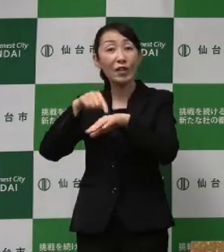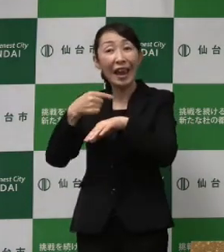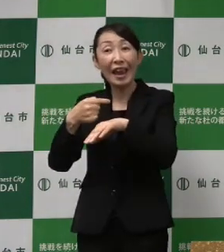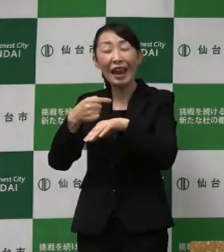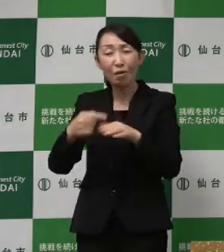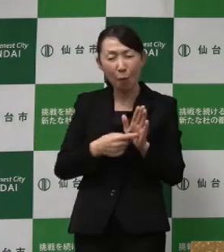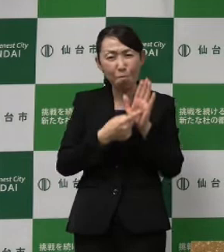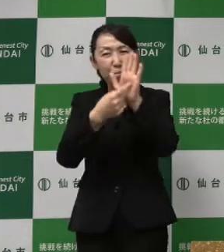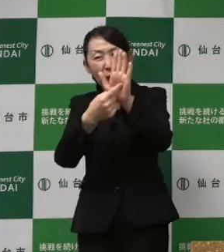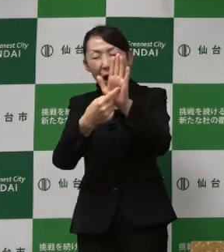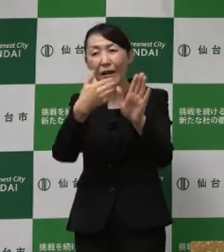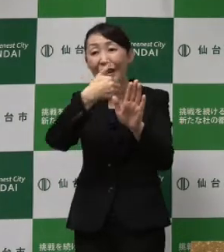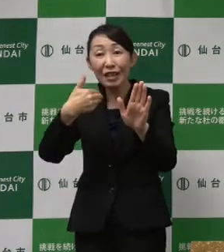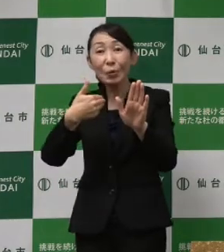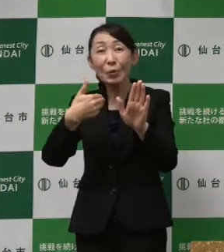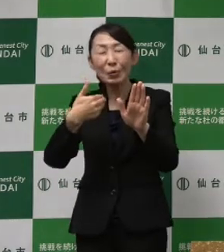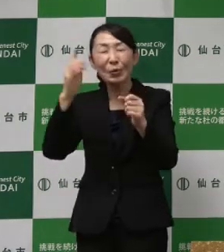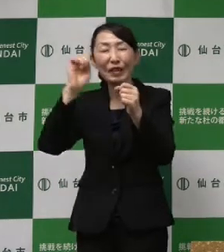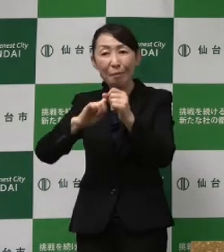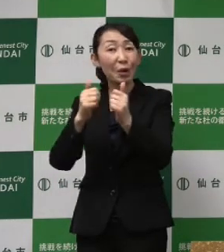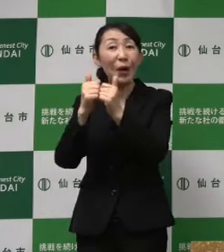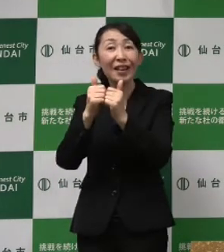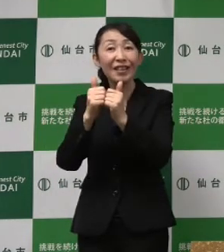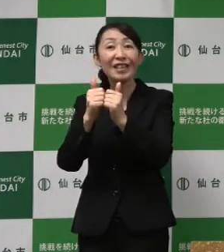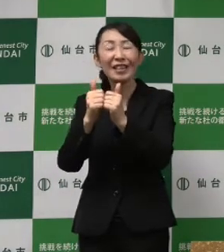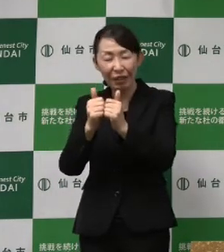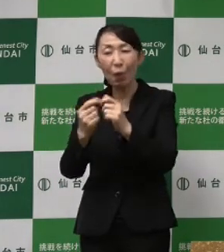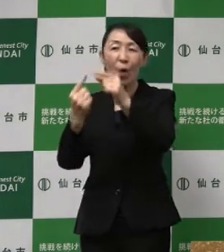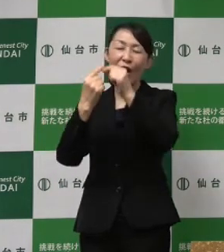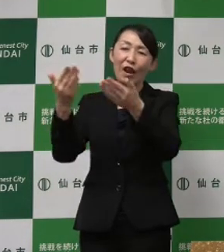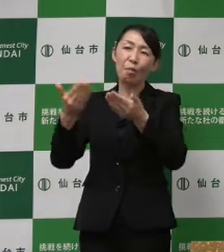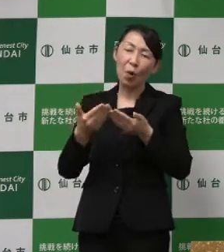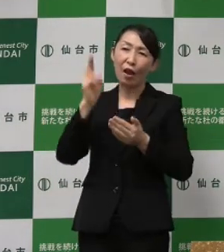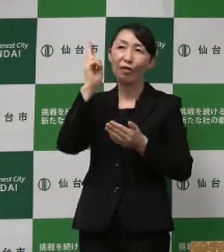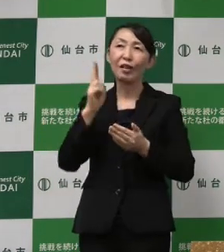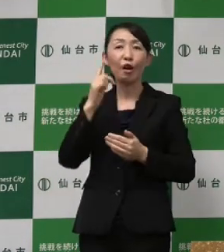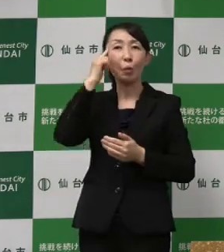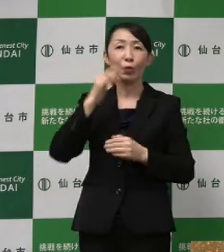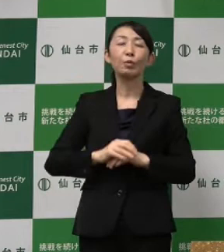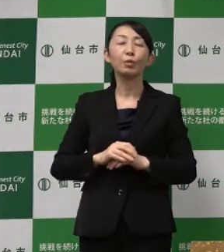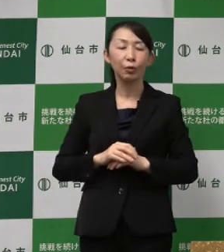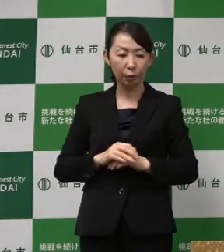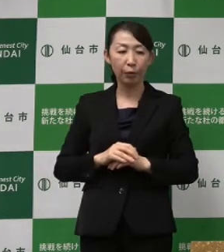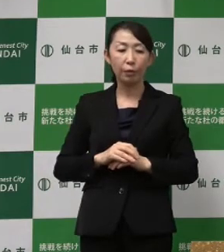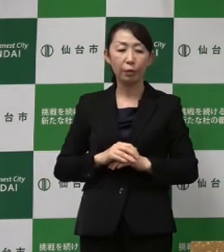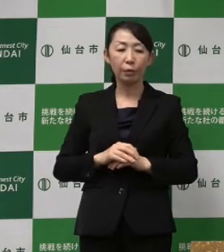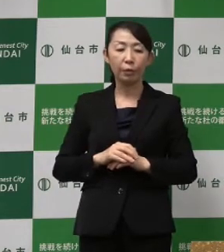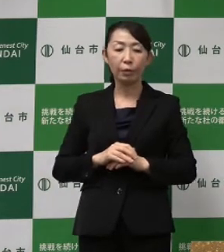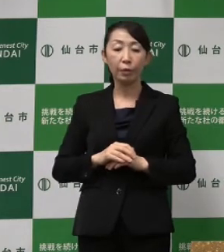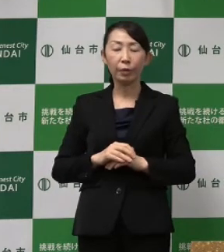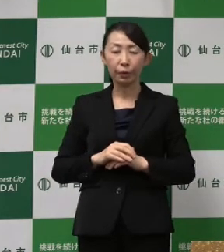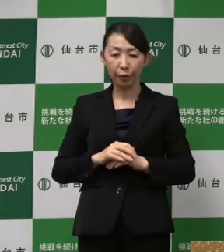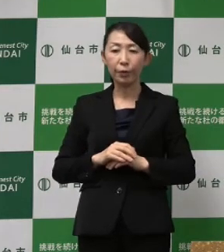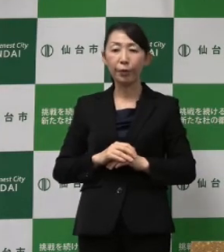る、選んでいただける可能性も高いところを考えています。つまりは仙台は、ク